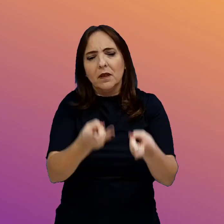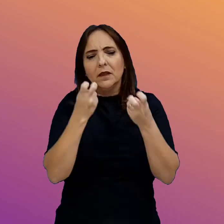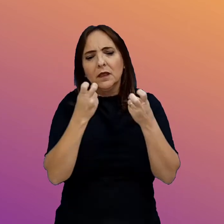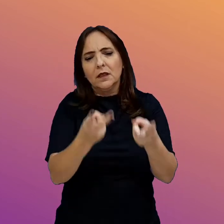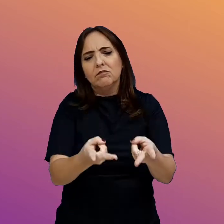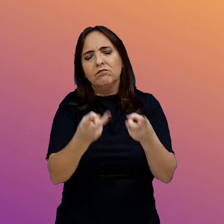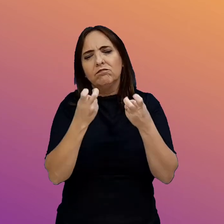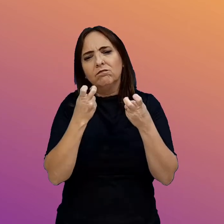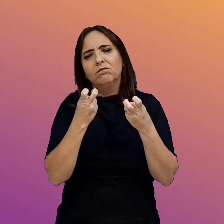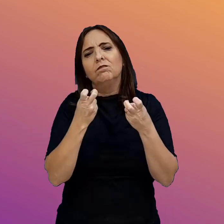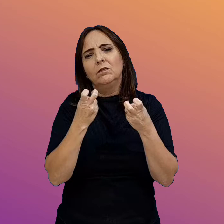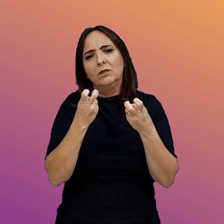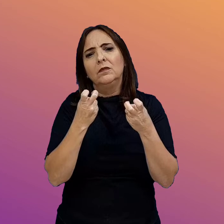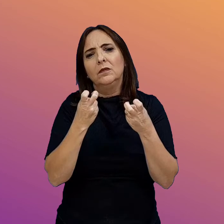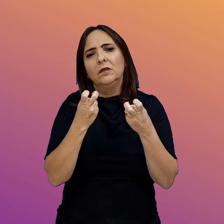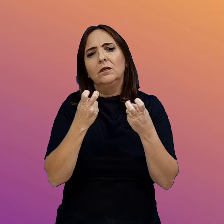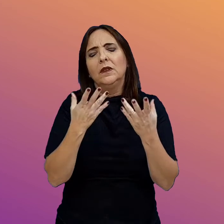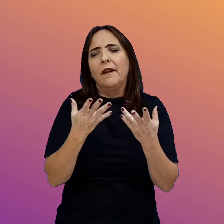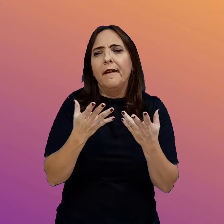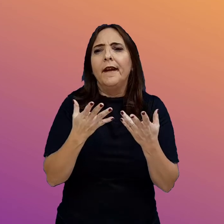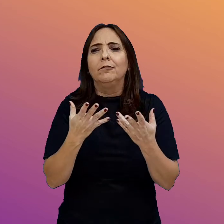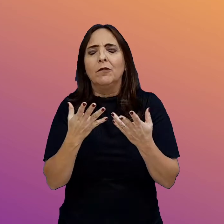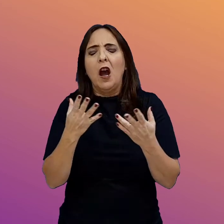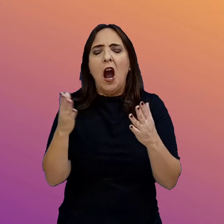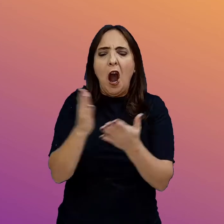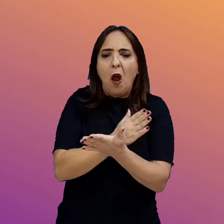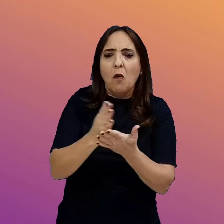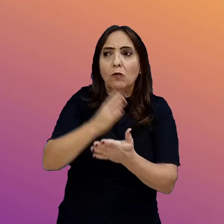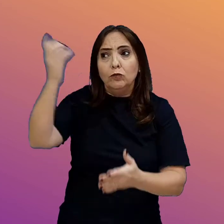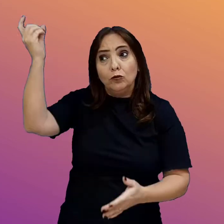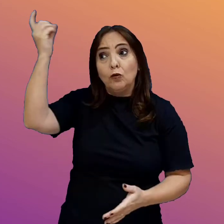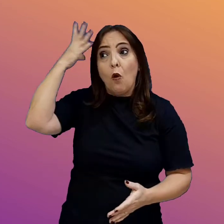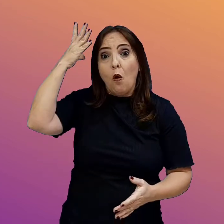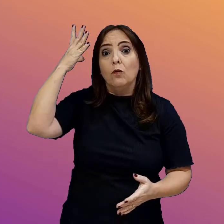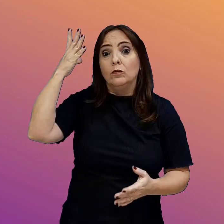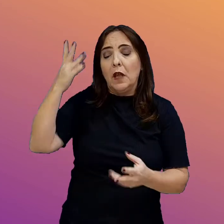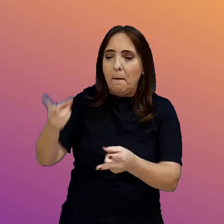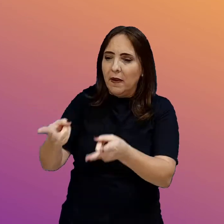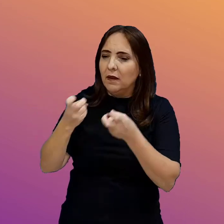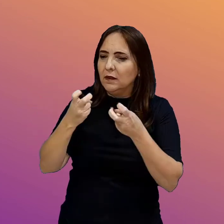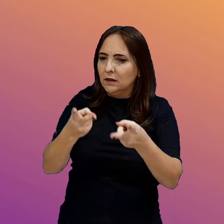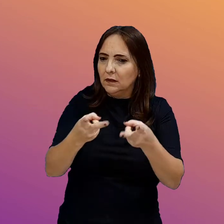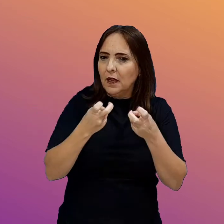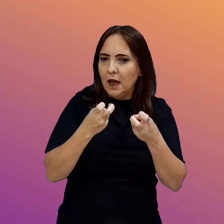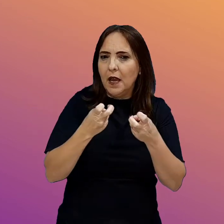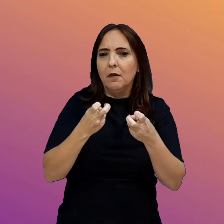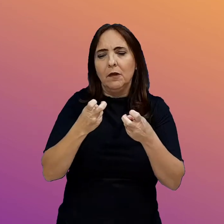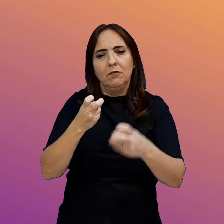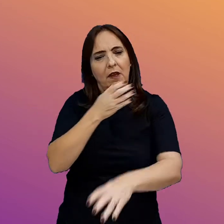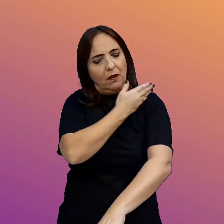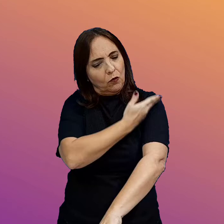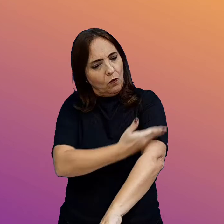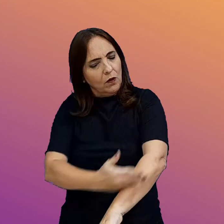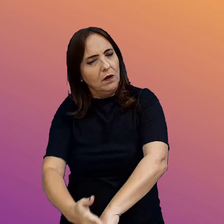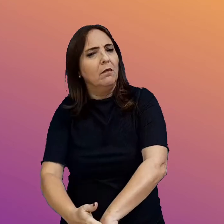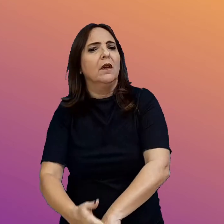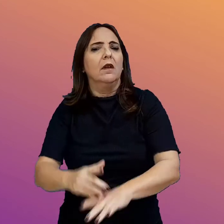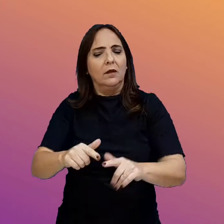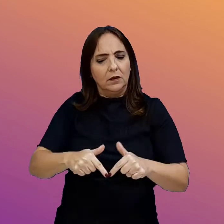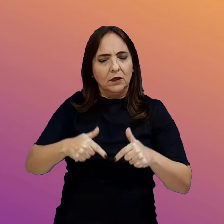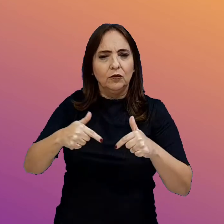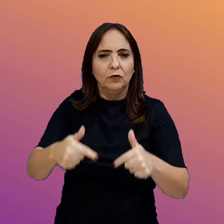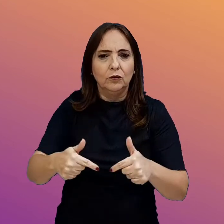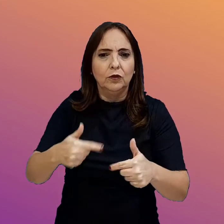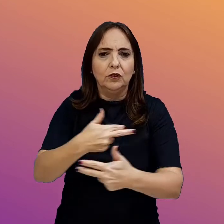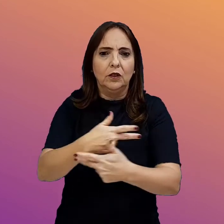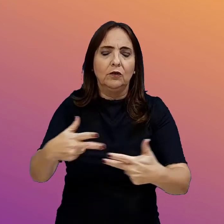percepção de que eles têm inclinações. Isso fica bem visível no comportamento deles, nas coisas que eles